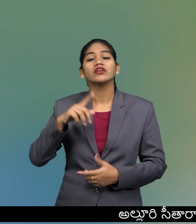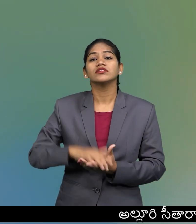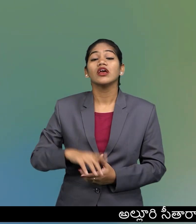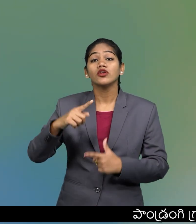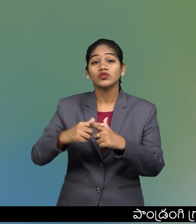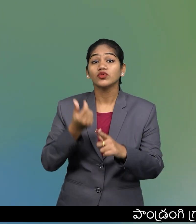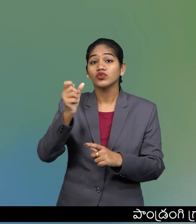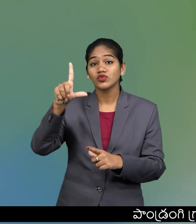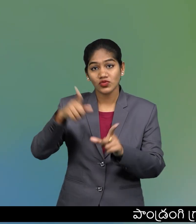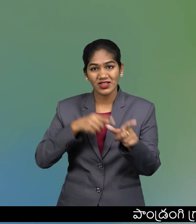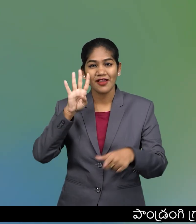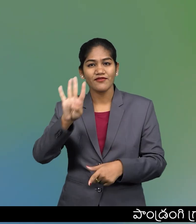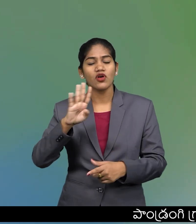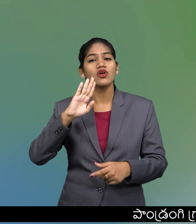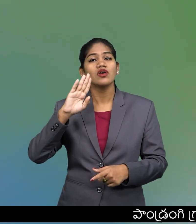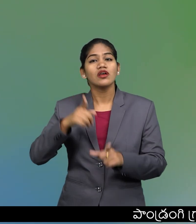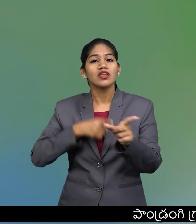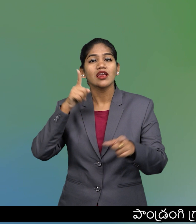1897న పాండ్రంగి గ్రామంలో జన్మించారు.